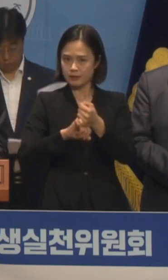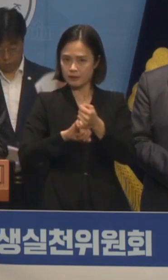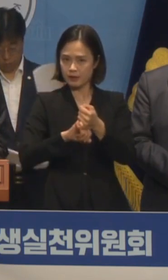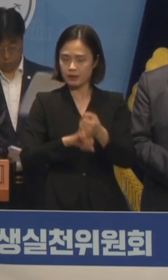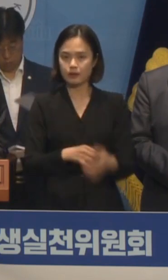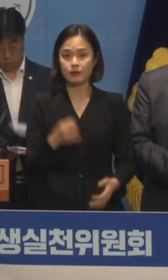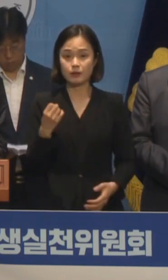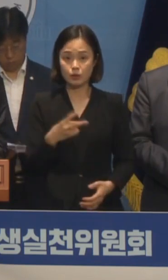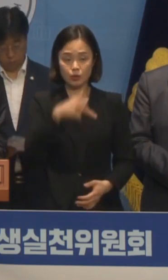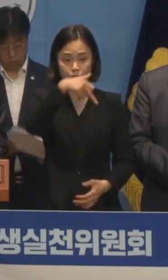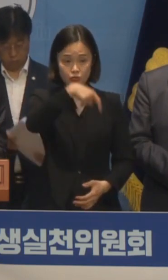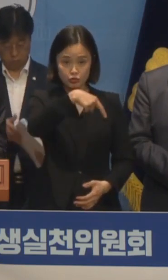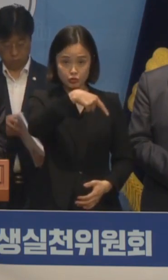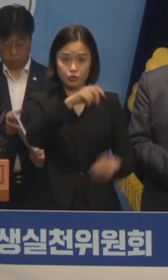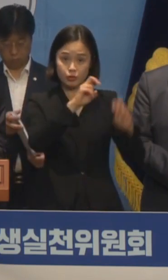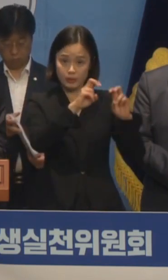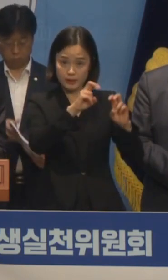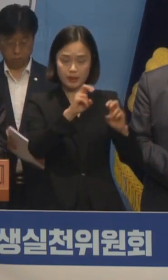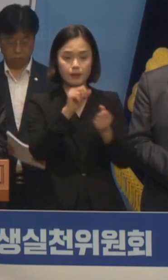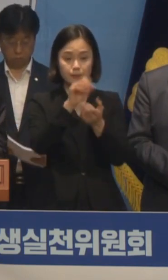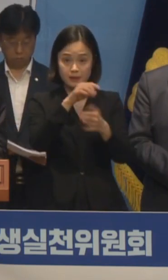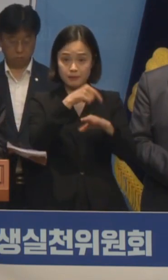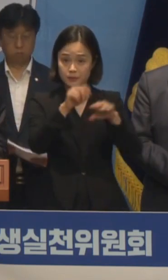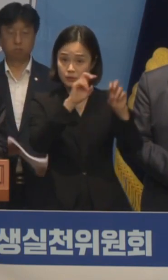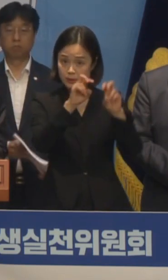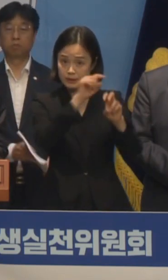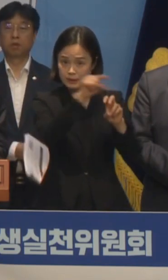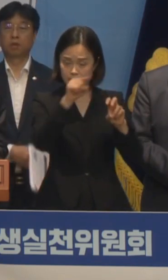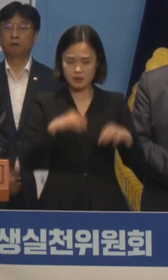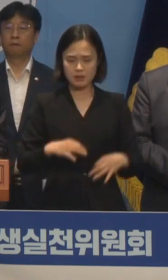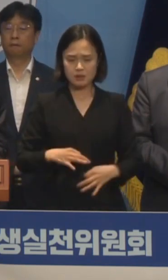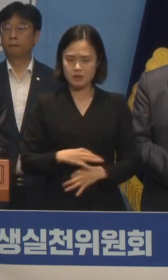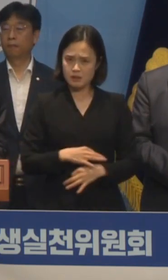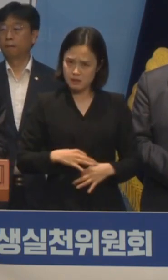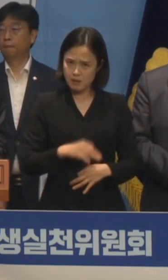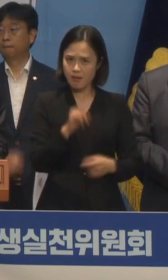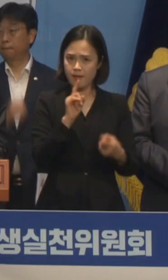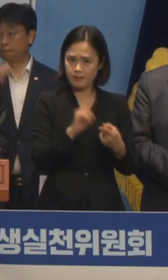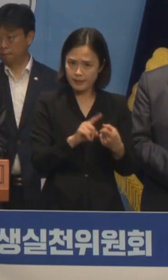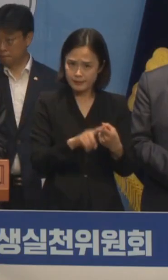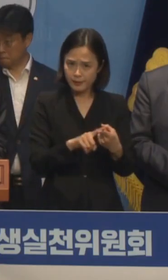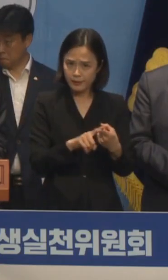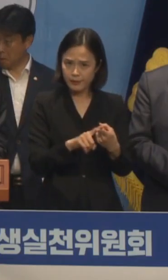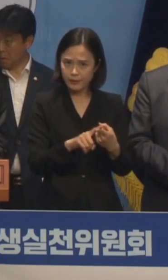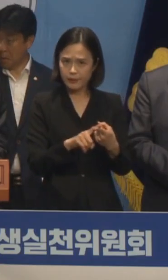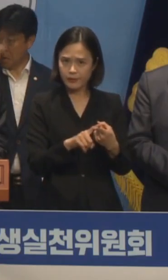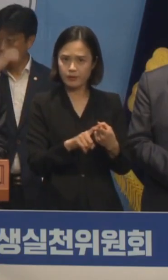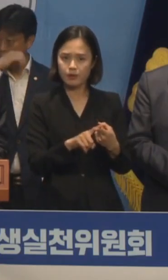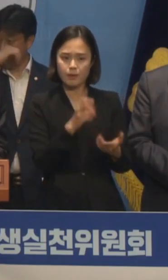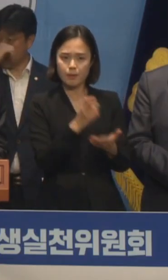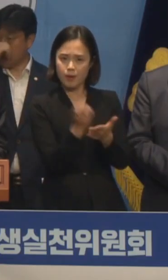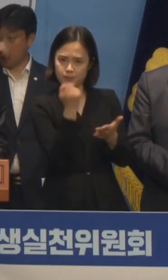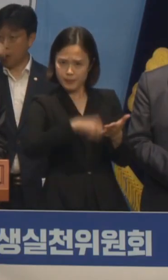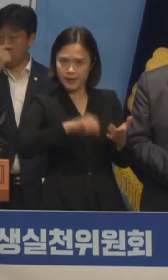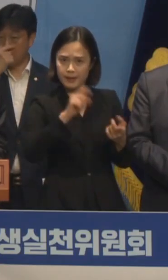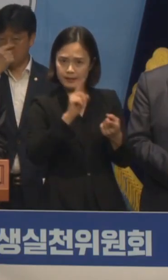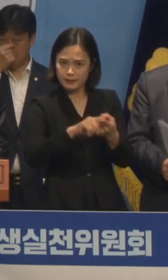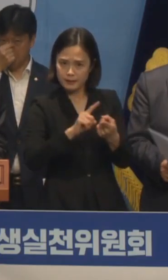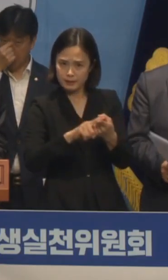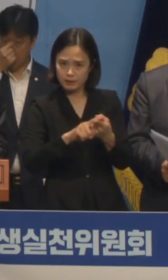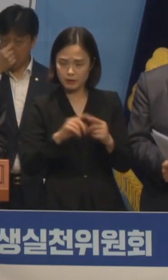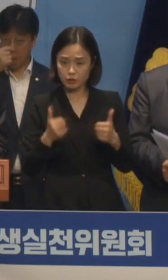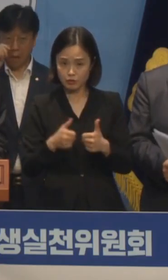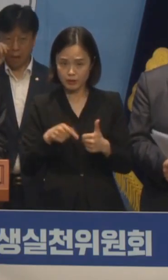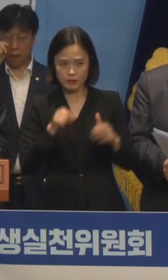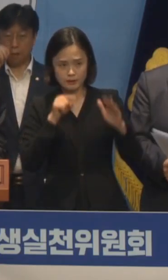또한 쿠팡과 배달의 민족의 불공정 거래 행위에 대해 공정위의 직권조사를 촉구하고 끈질기게 감시해 나갈